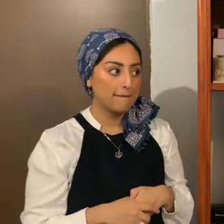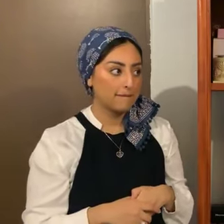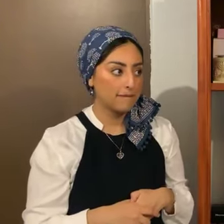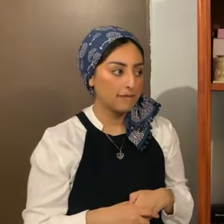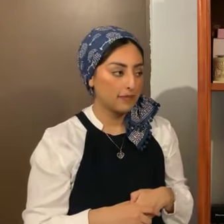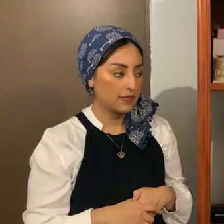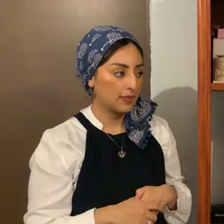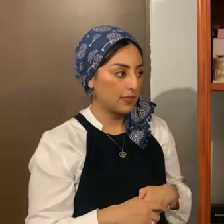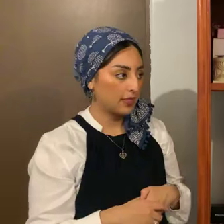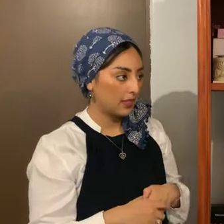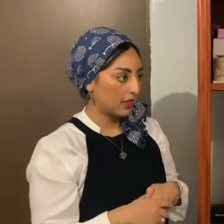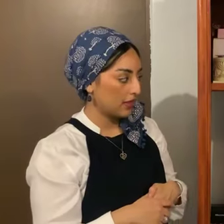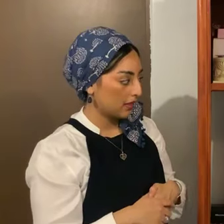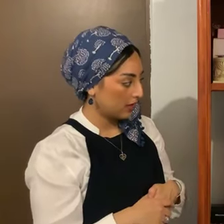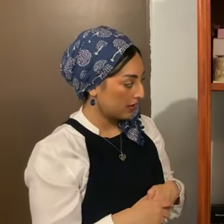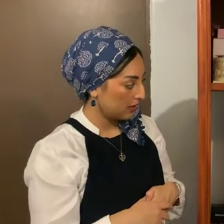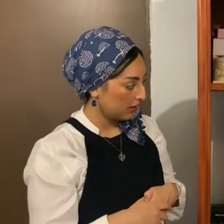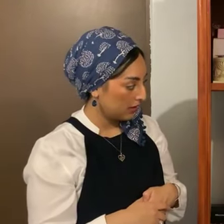Perfecto.